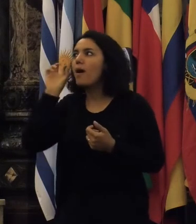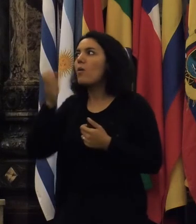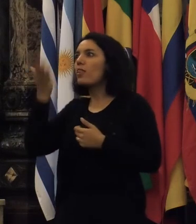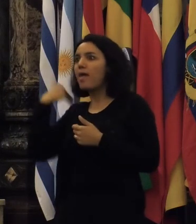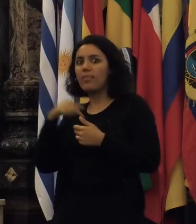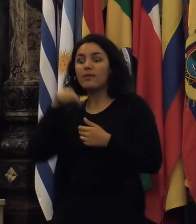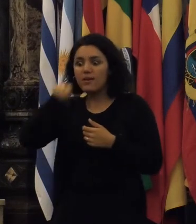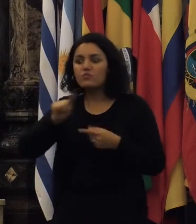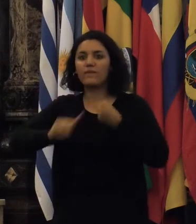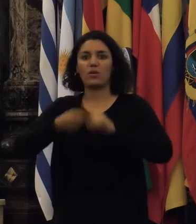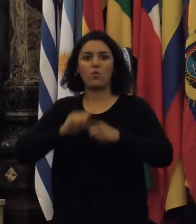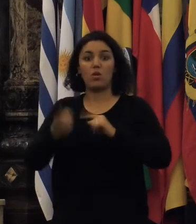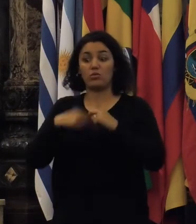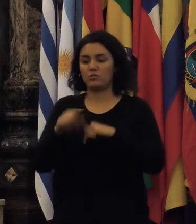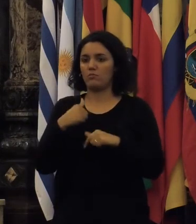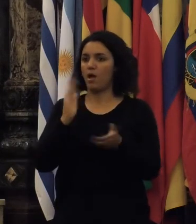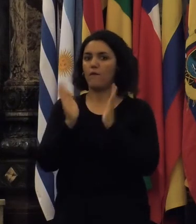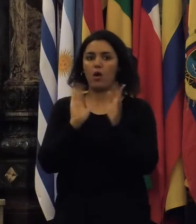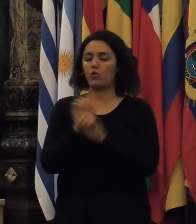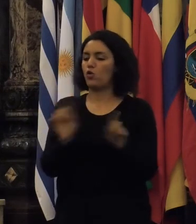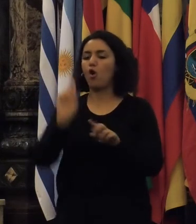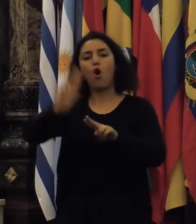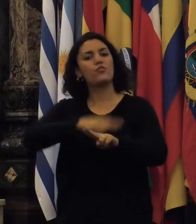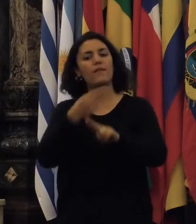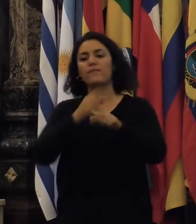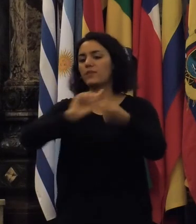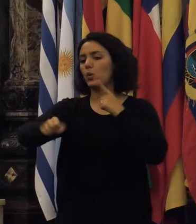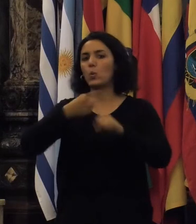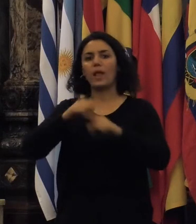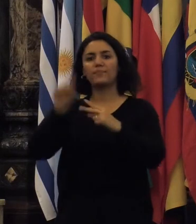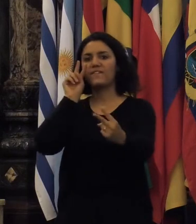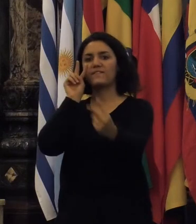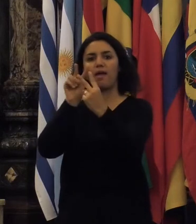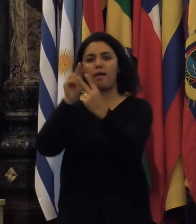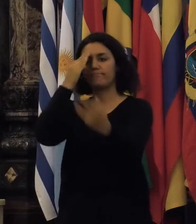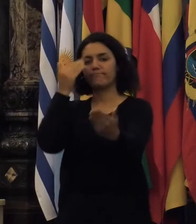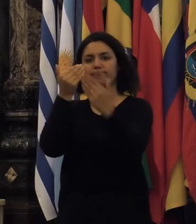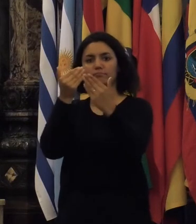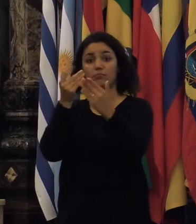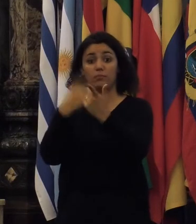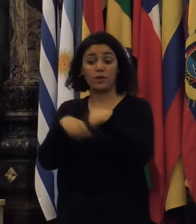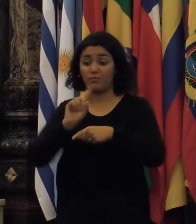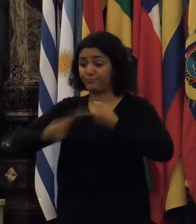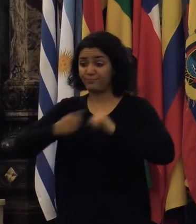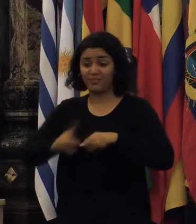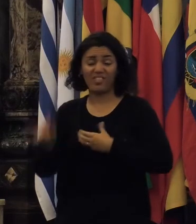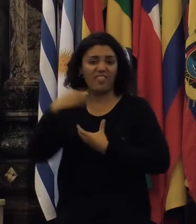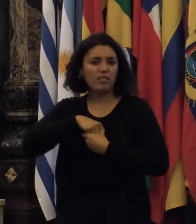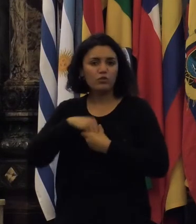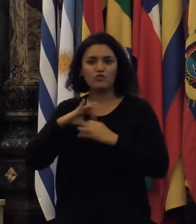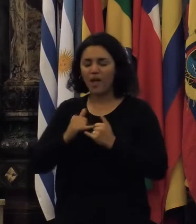un abogado que te dice no, el vínculo, se tienen que revincular viéndose? No, momento, si el vínculo está dañado